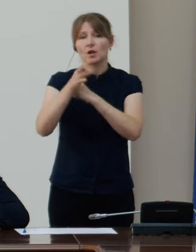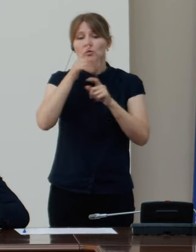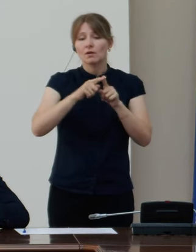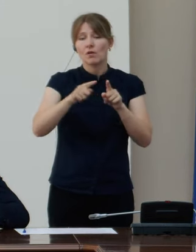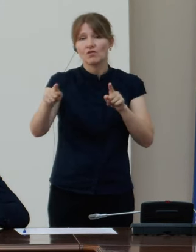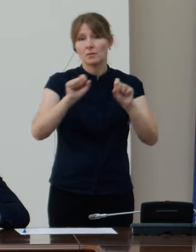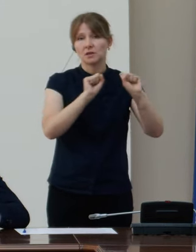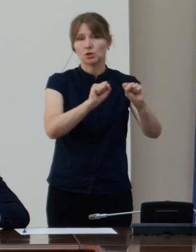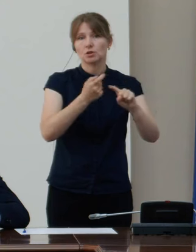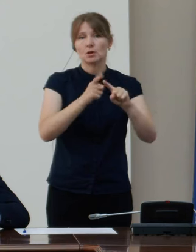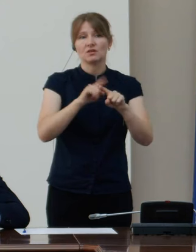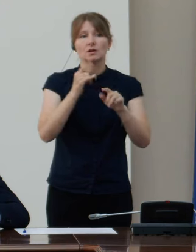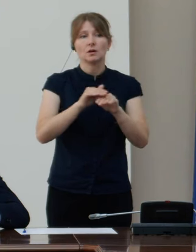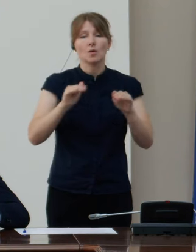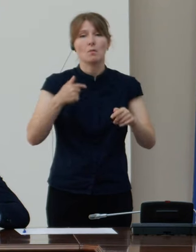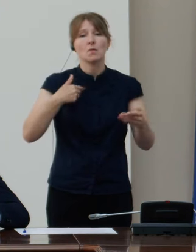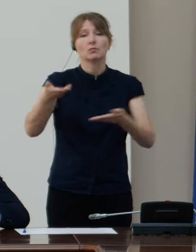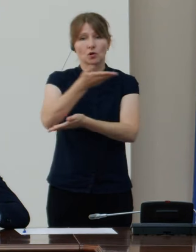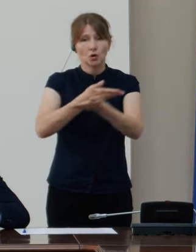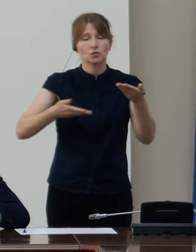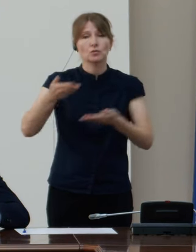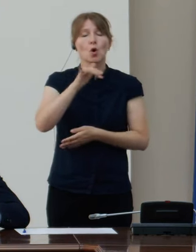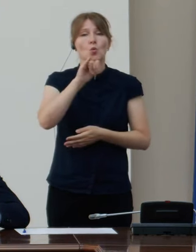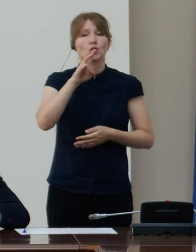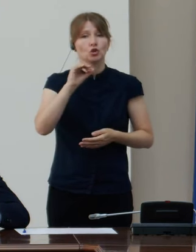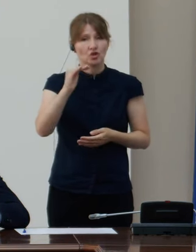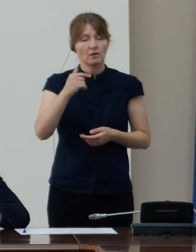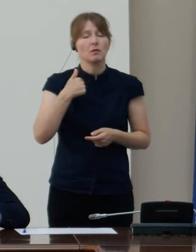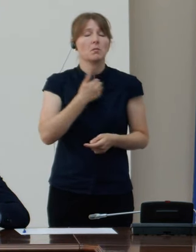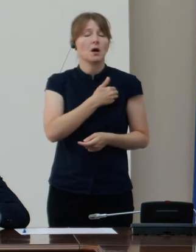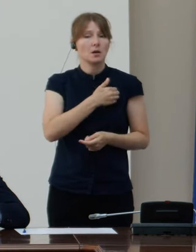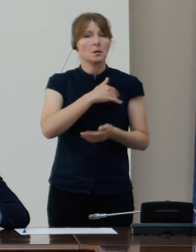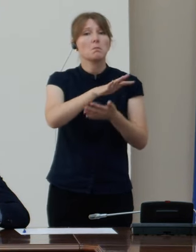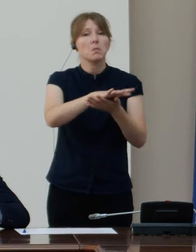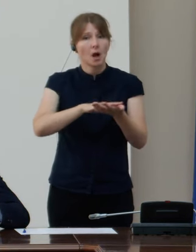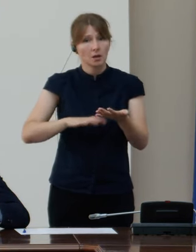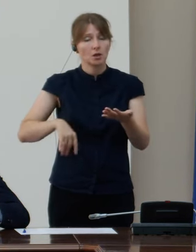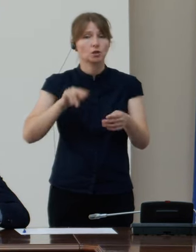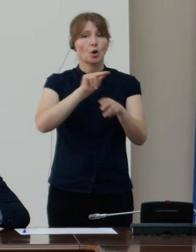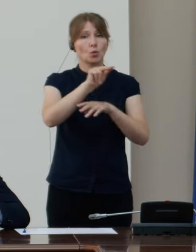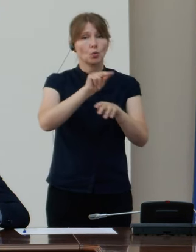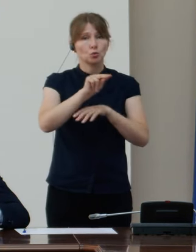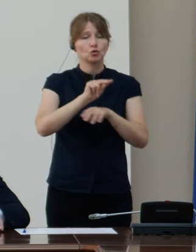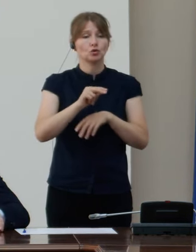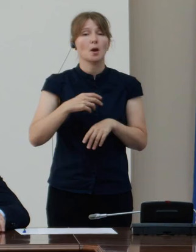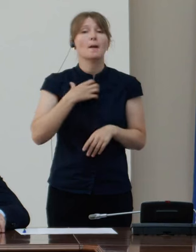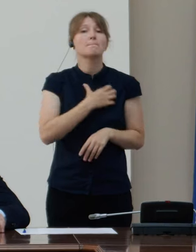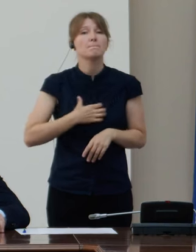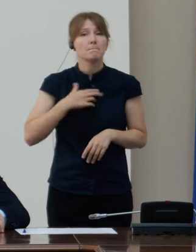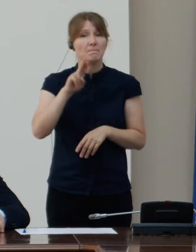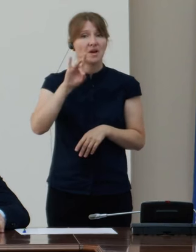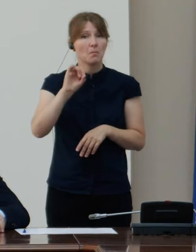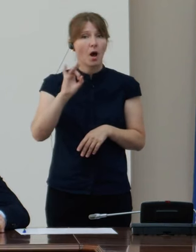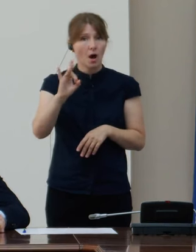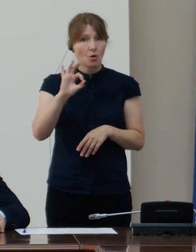cu echipa de la UNICEF, să mergem în continuare să susținem și instruire pentru primari, pentru că, în afară